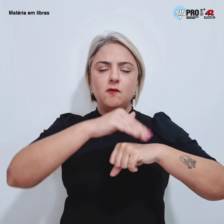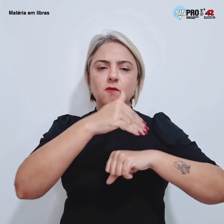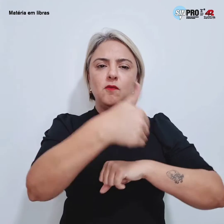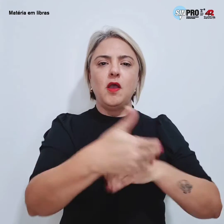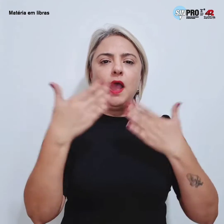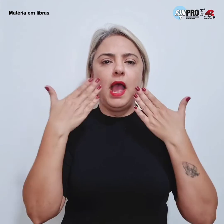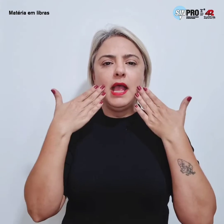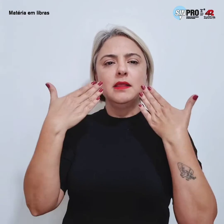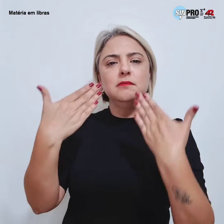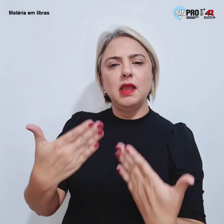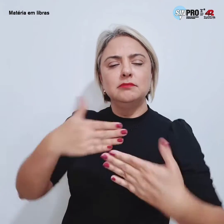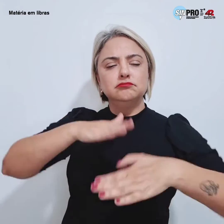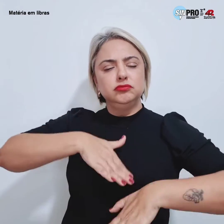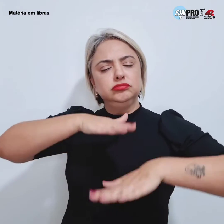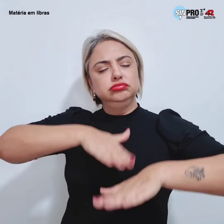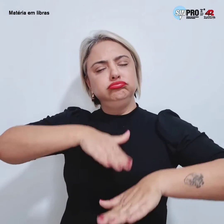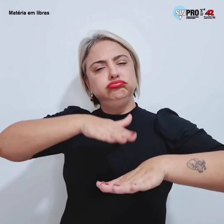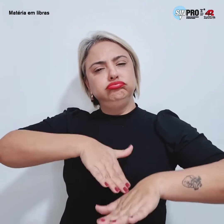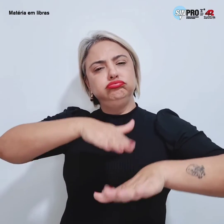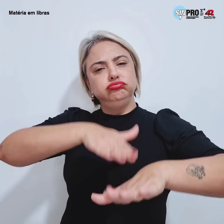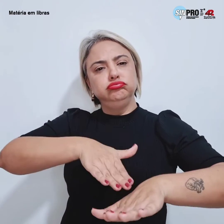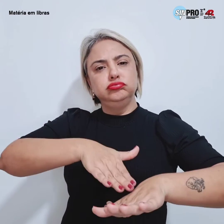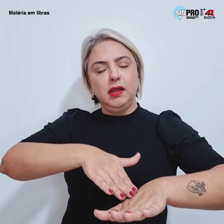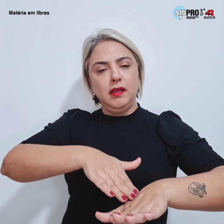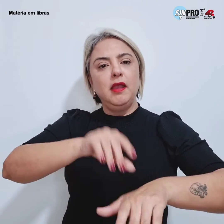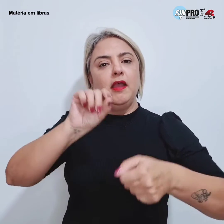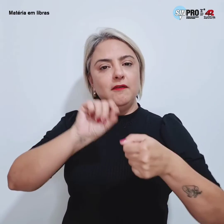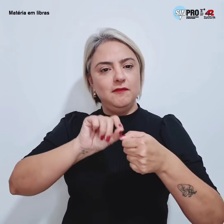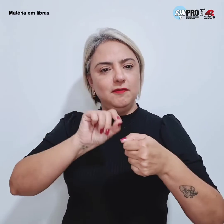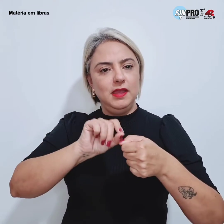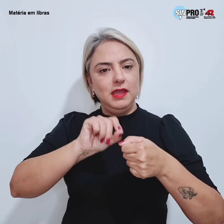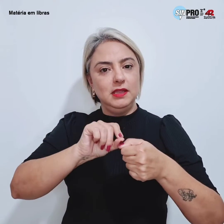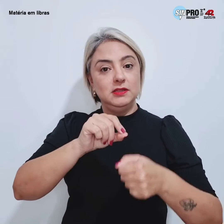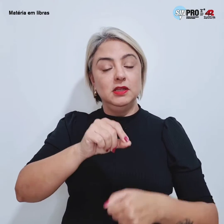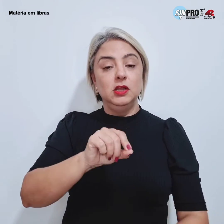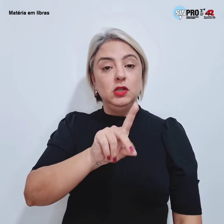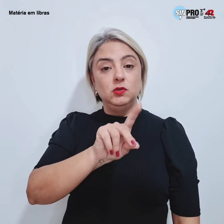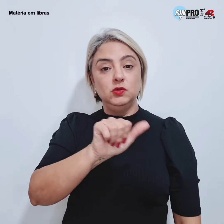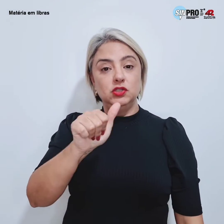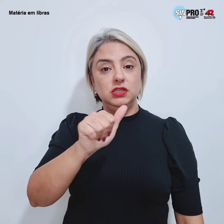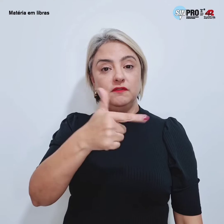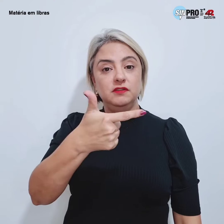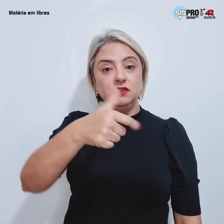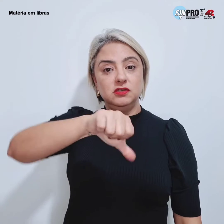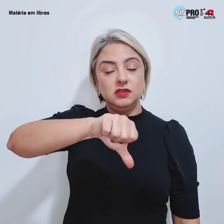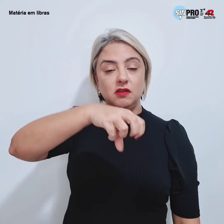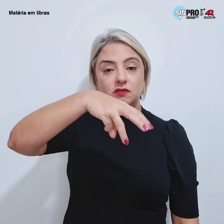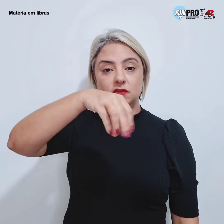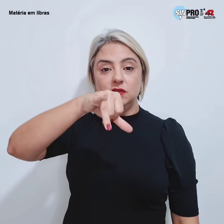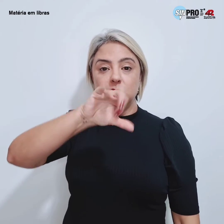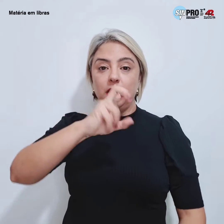das manifestações registradas nesse 29 de maio pelo impeachment de